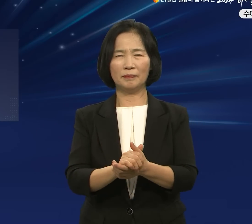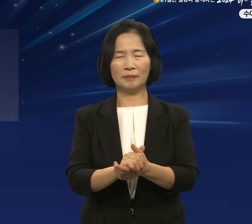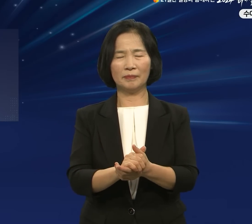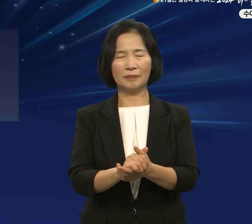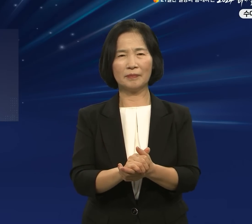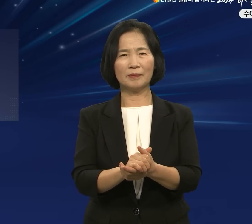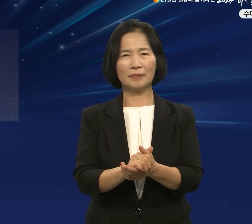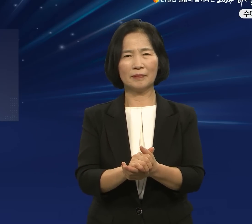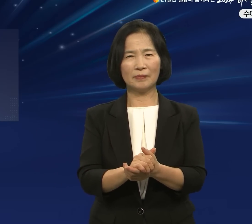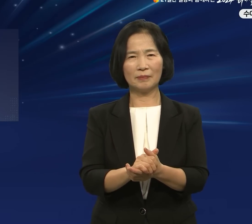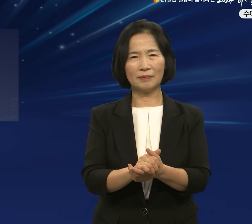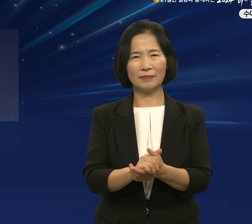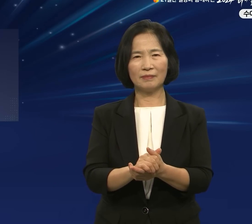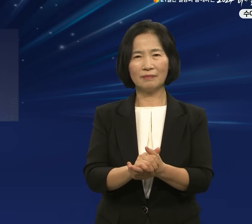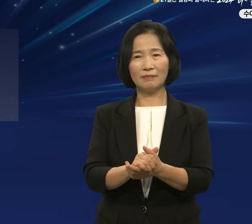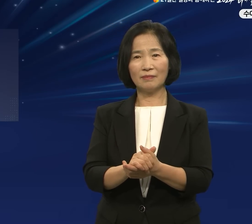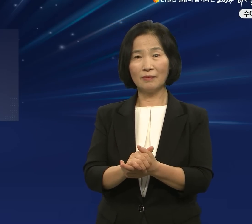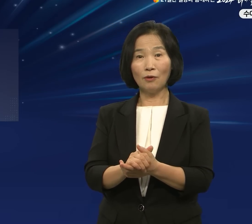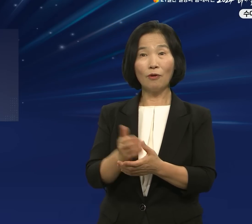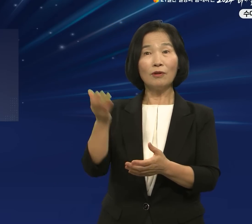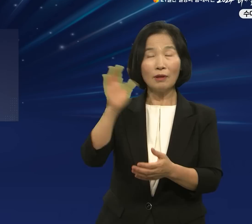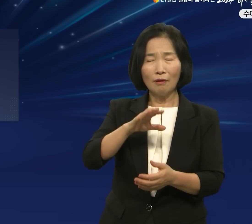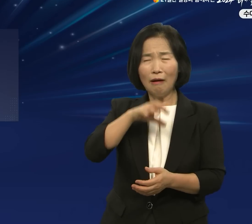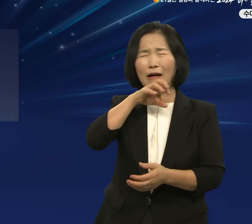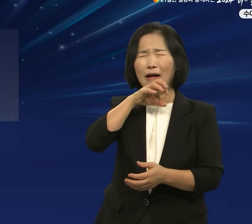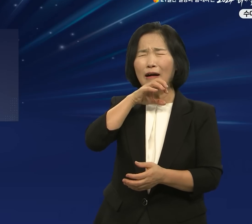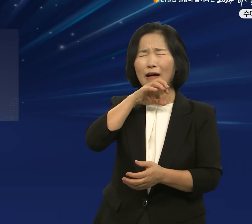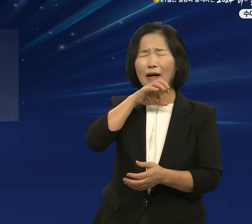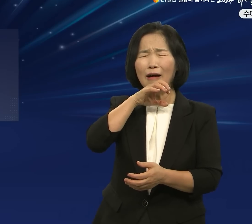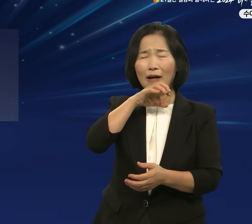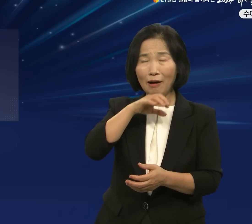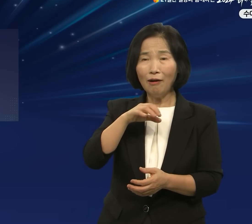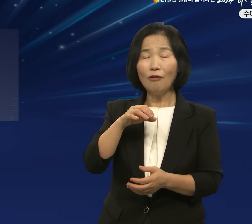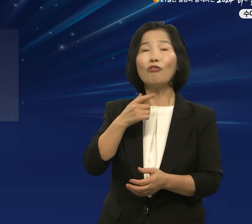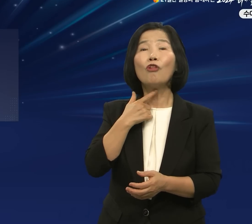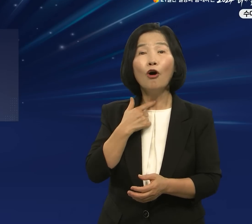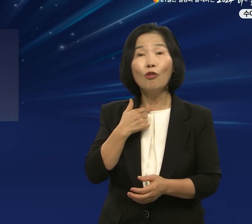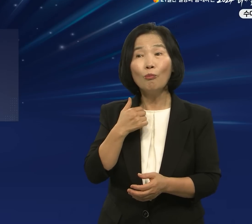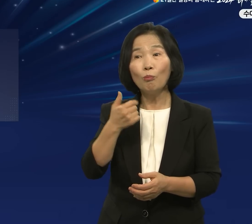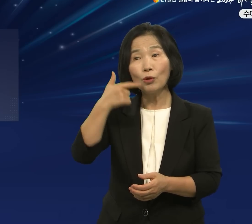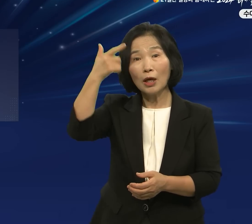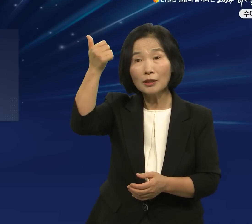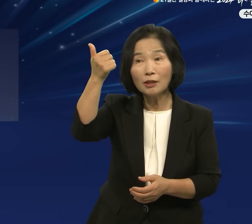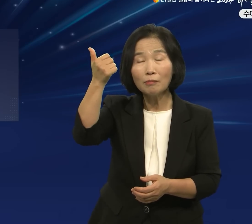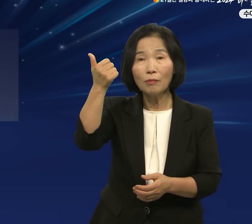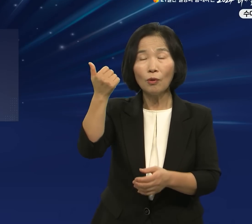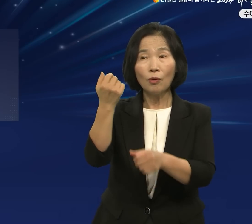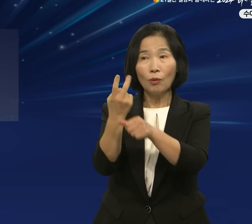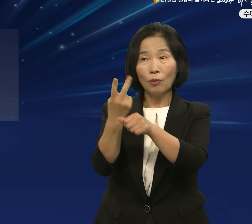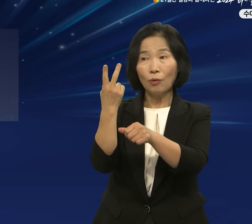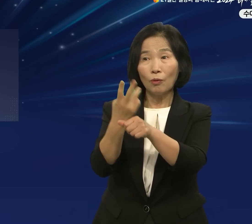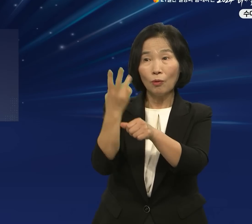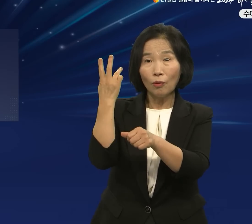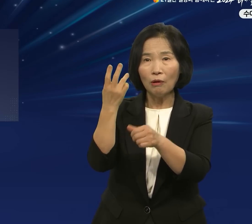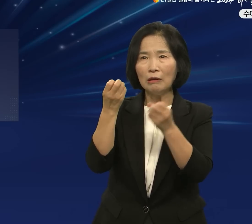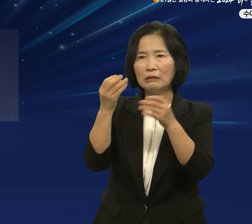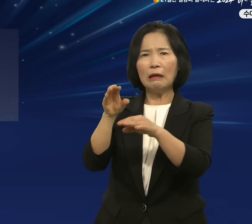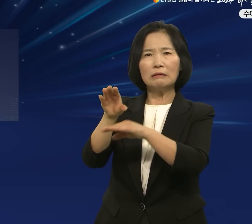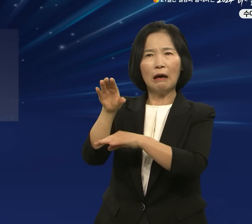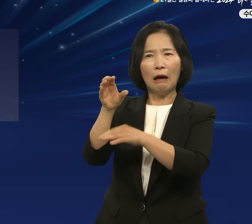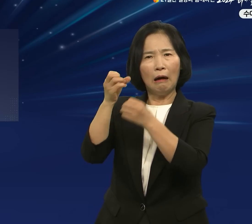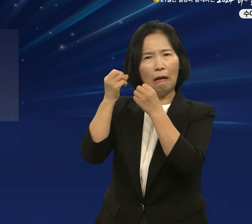그 목사님은 드디어 꿈을 이루었더라고요. 2, 3년 전에 오셨는데 그래도 새 차를